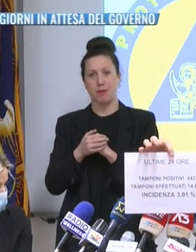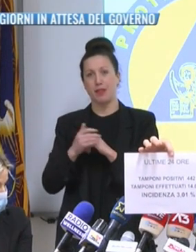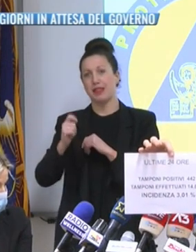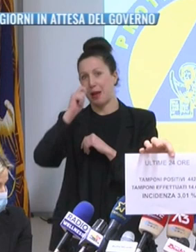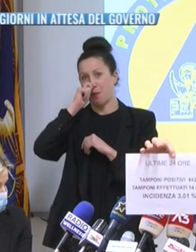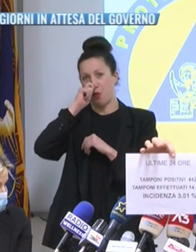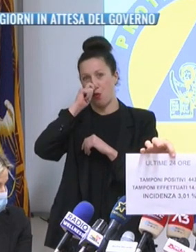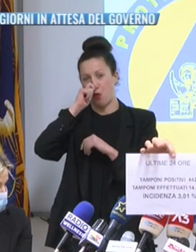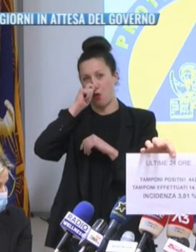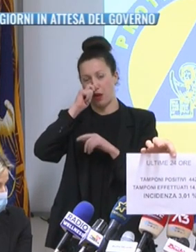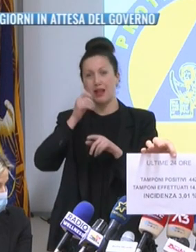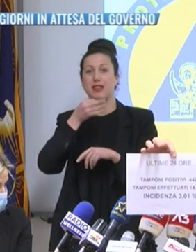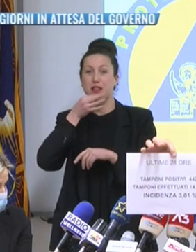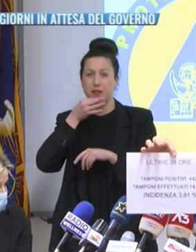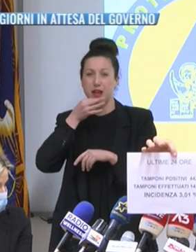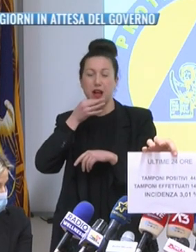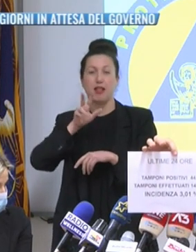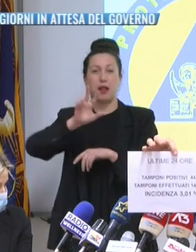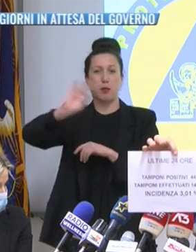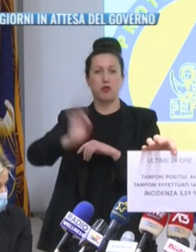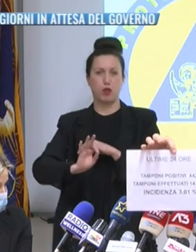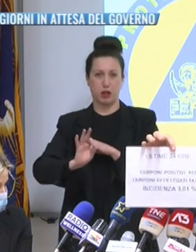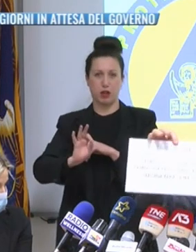tamponi, quindi vuol dire che un'incidenza del 3%.